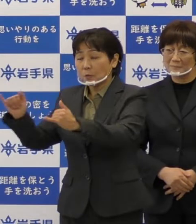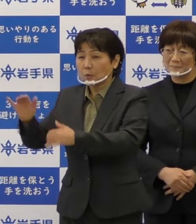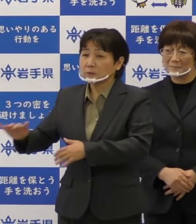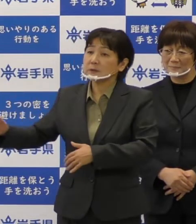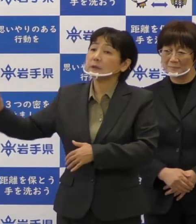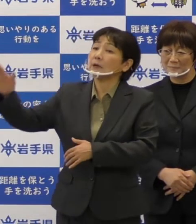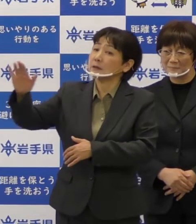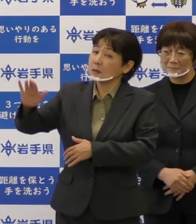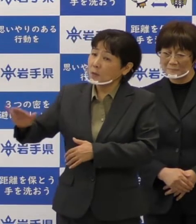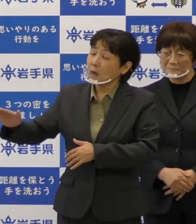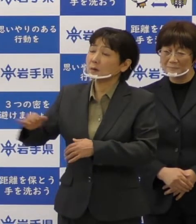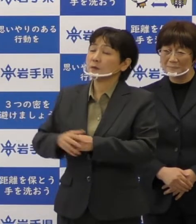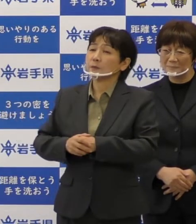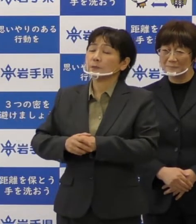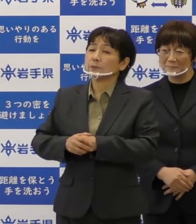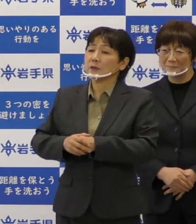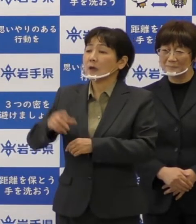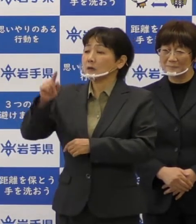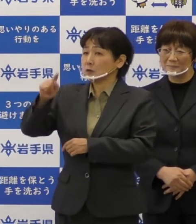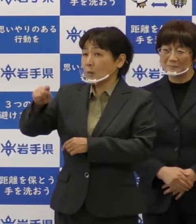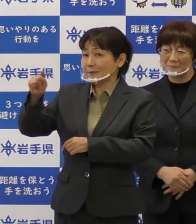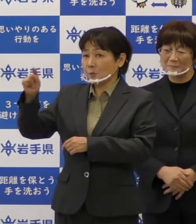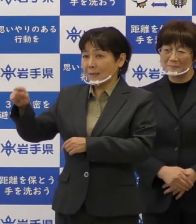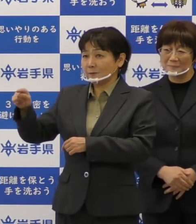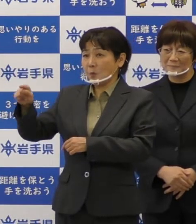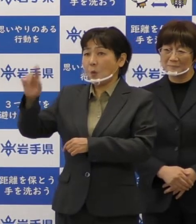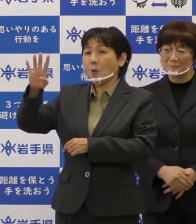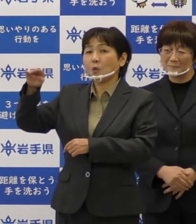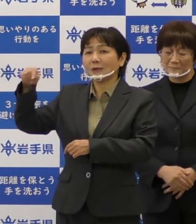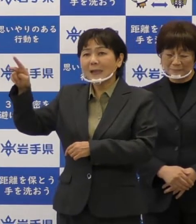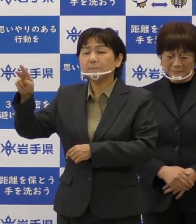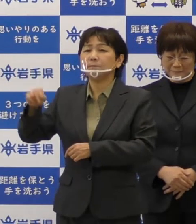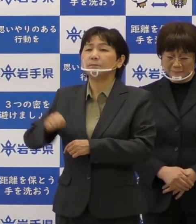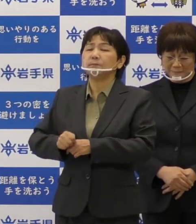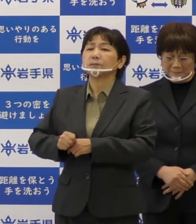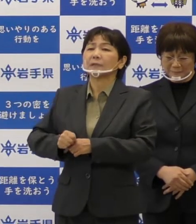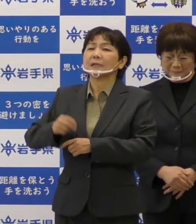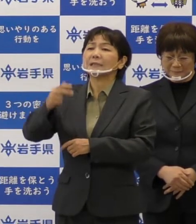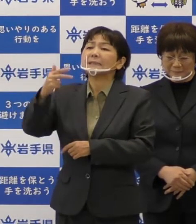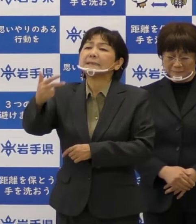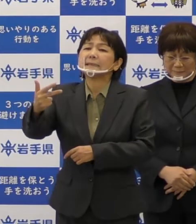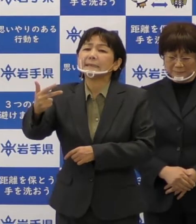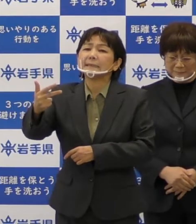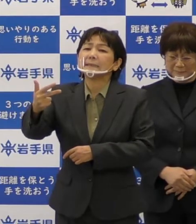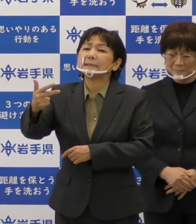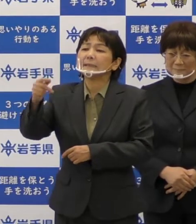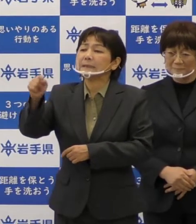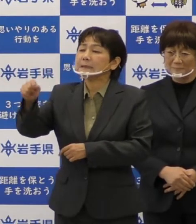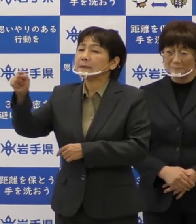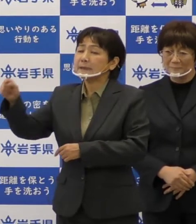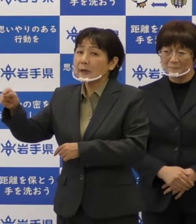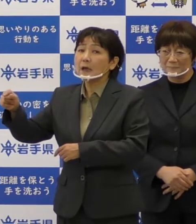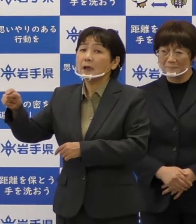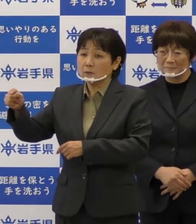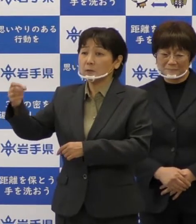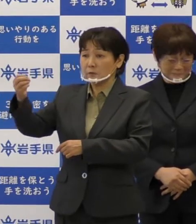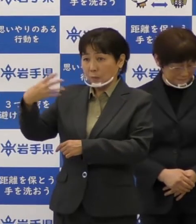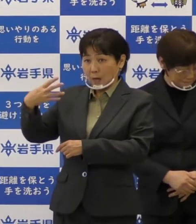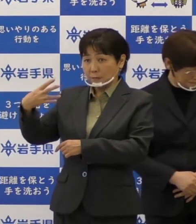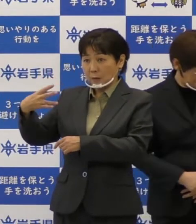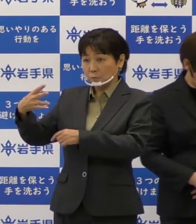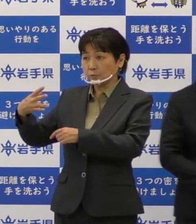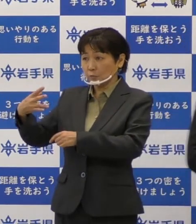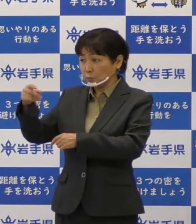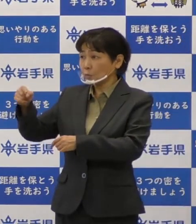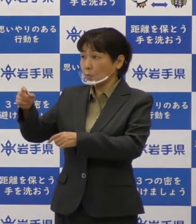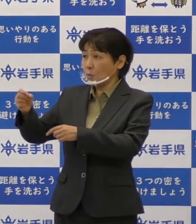それぞれの県内市に政令指定都市なりがこう呼びかけていて、それに従ってもらっていれば大